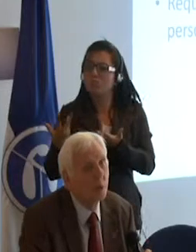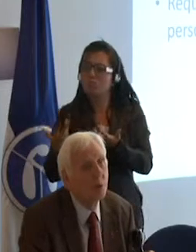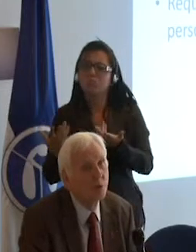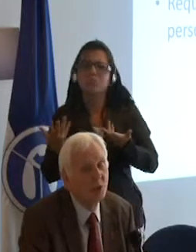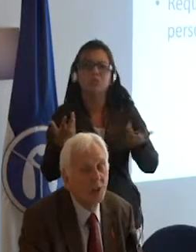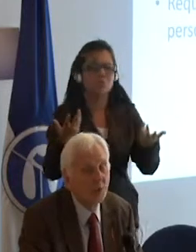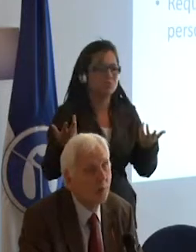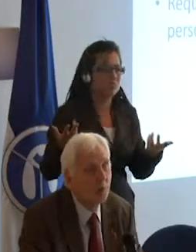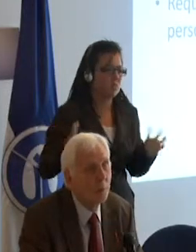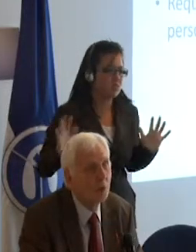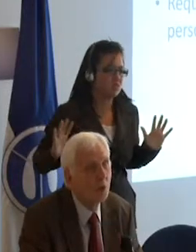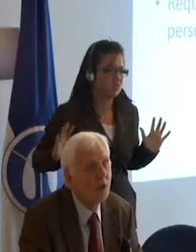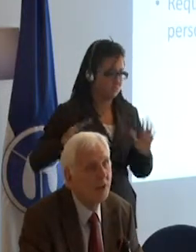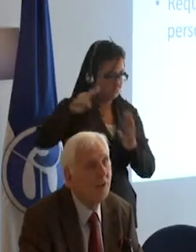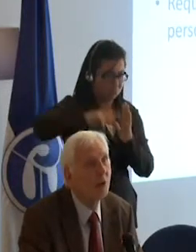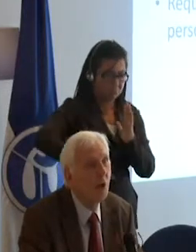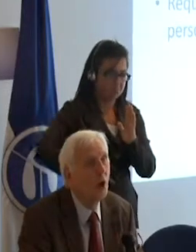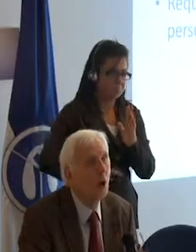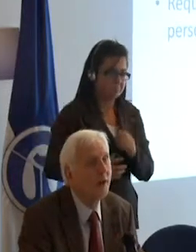pero